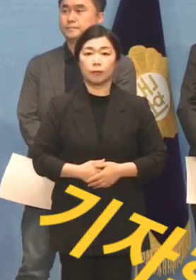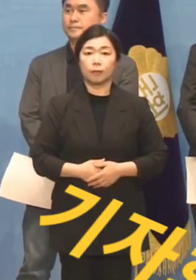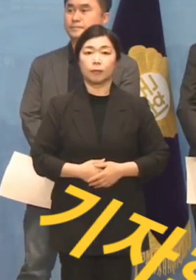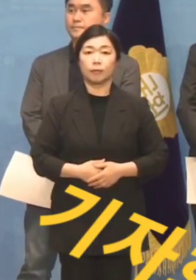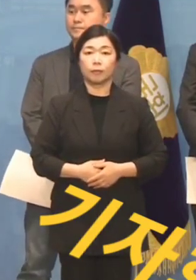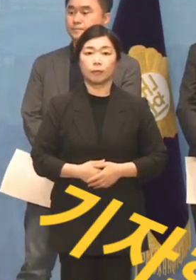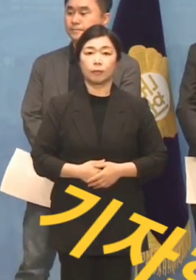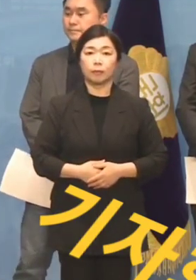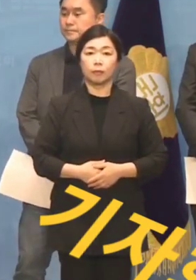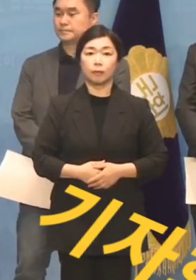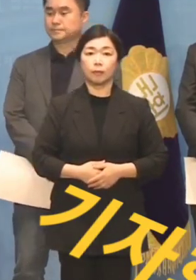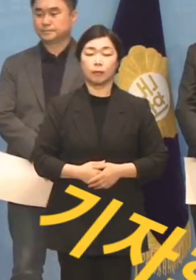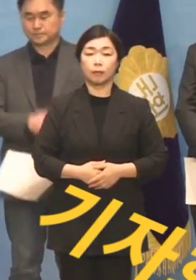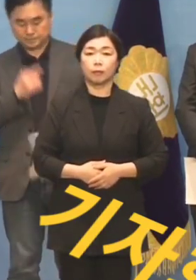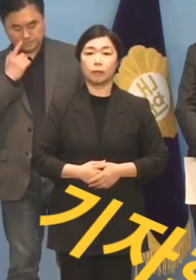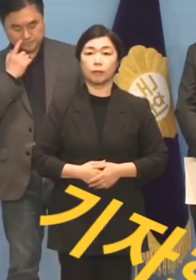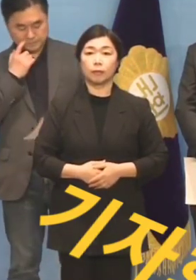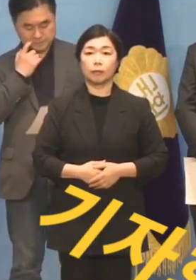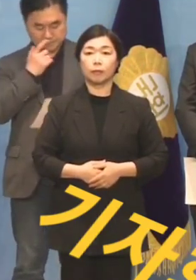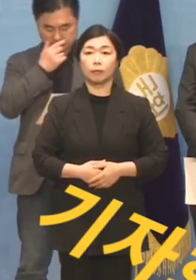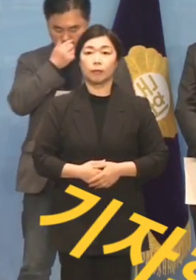네.